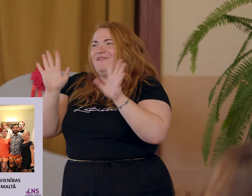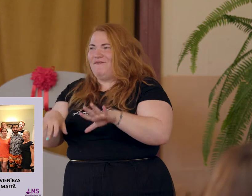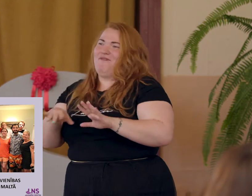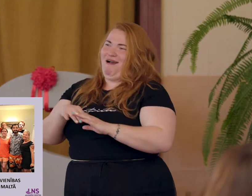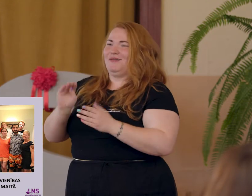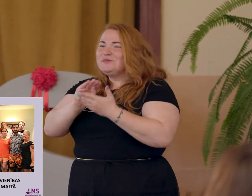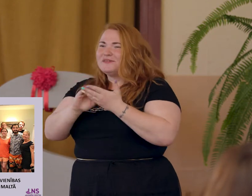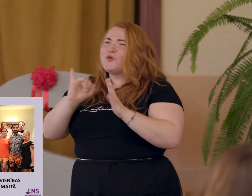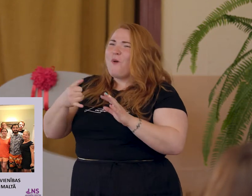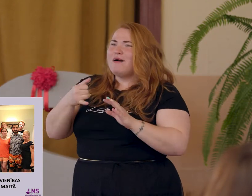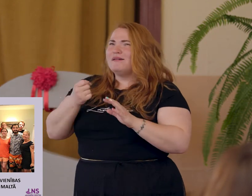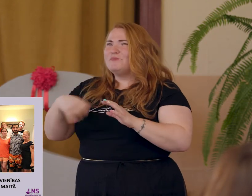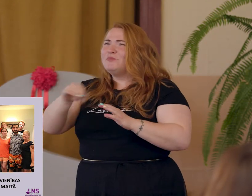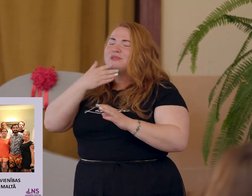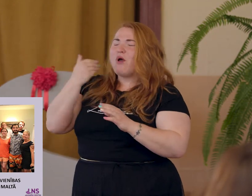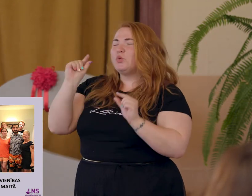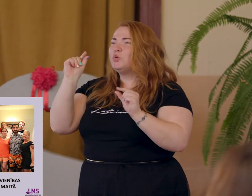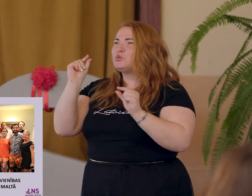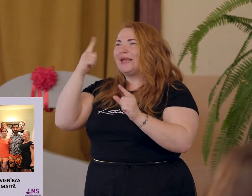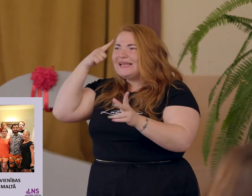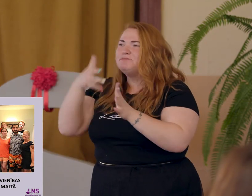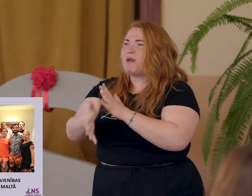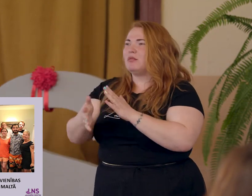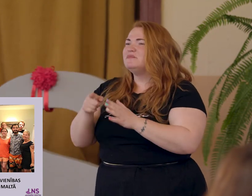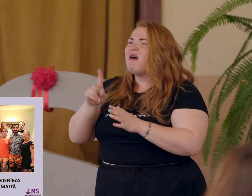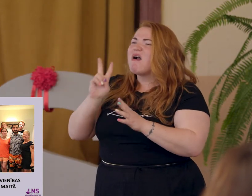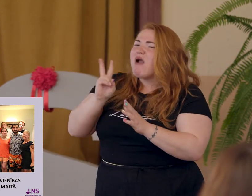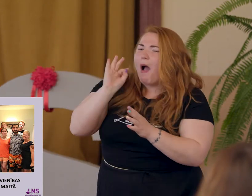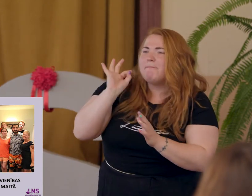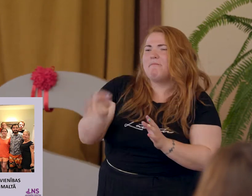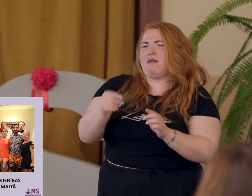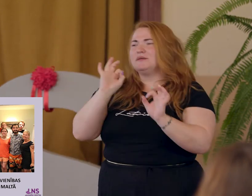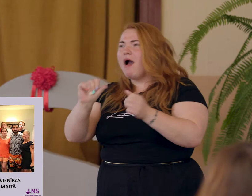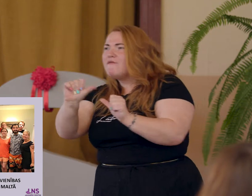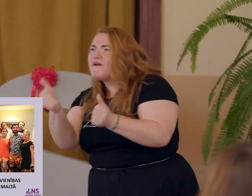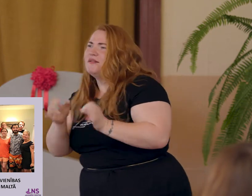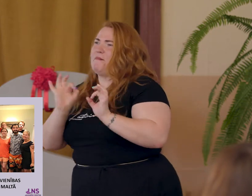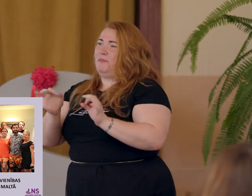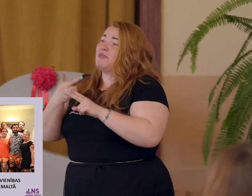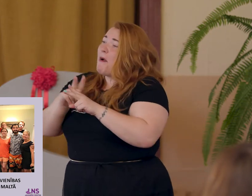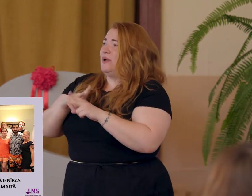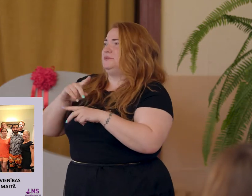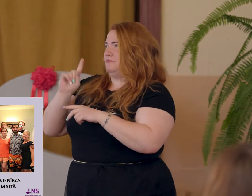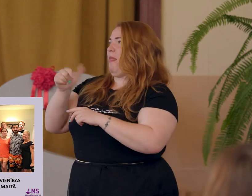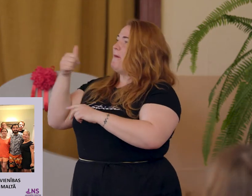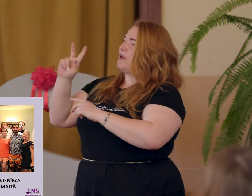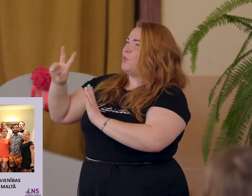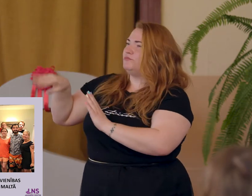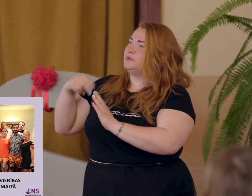jau esam, kā saka, soli uz priekšu, ka mēs spējam un arī izprotam, kā pareizi mēs varētu noformulēt.